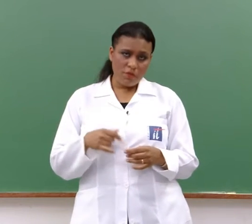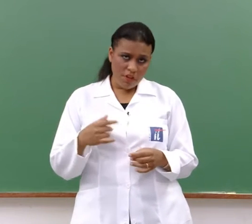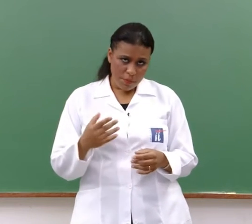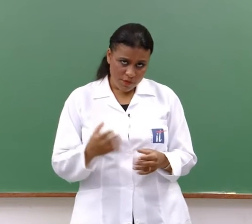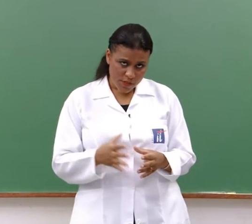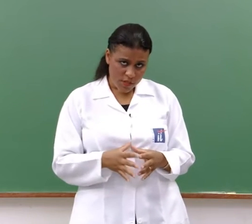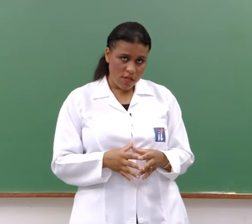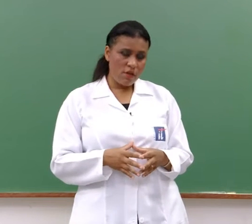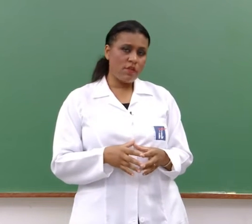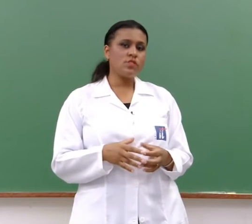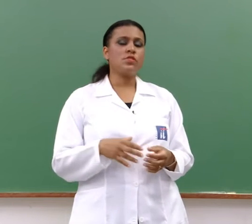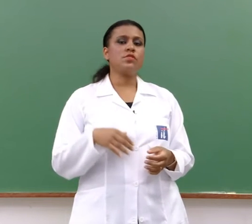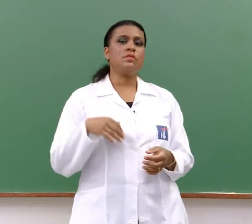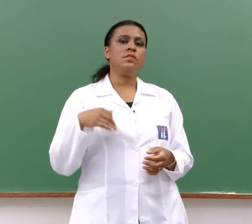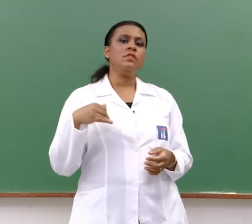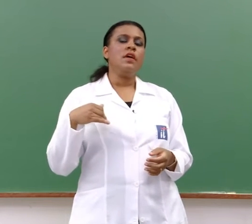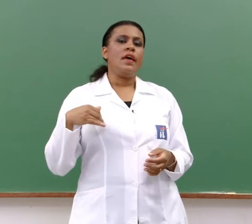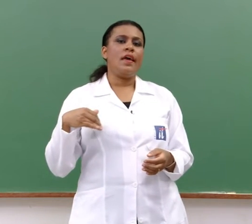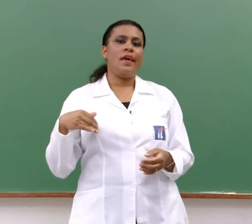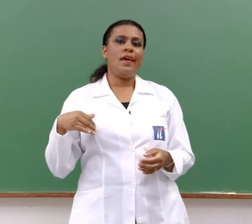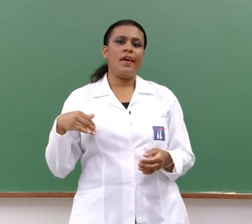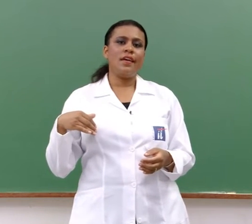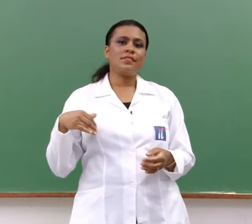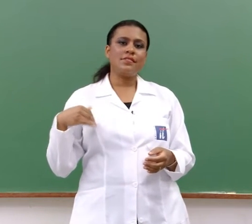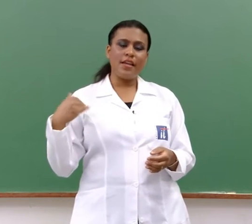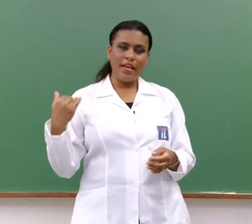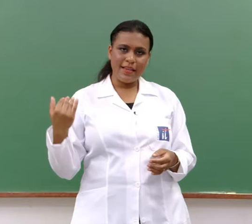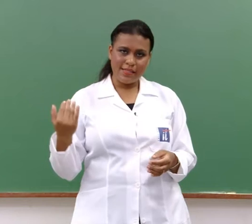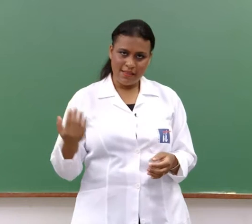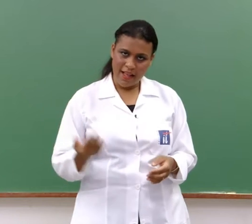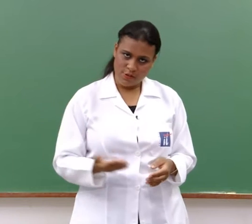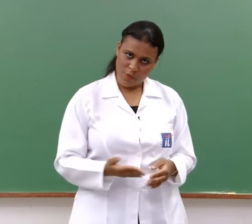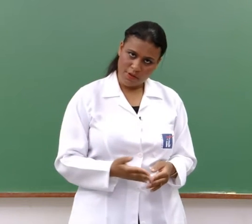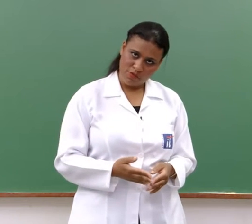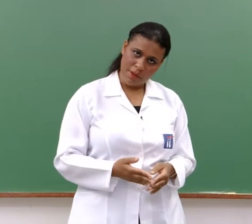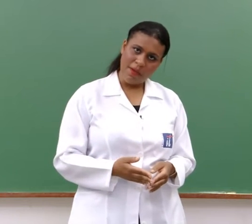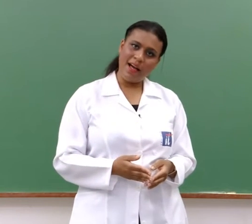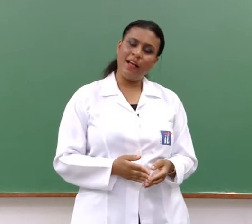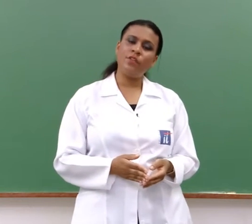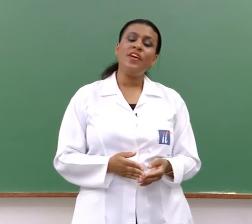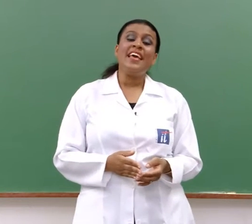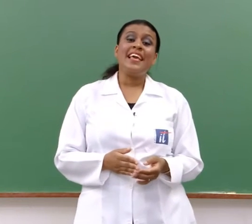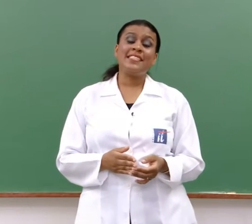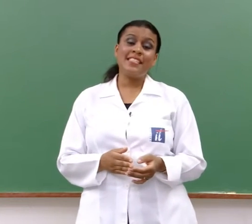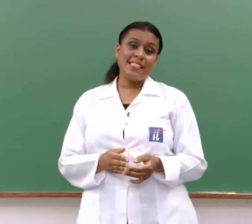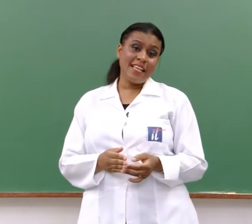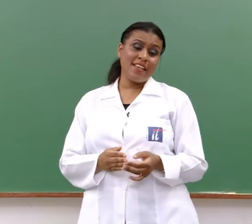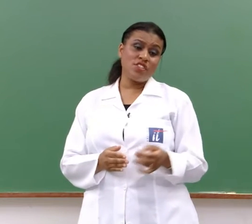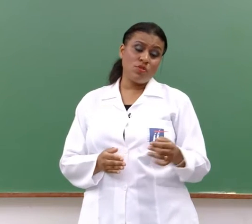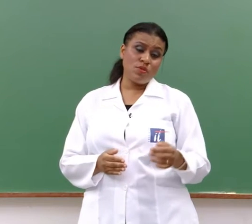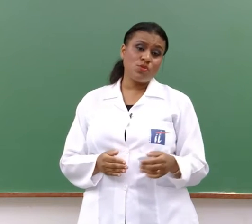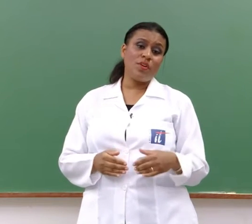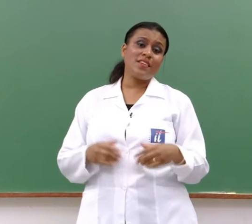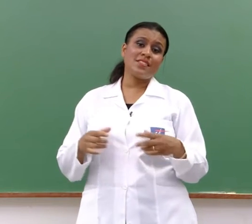ter profissão, eles costumam ser requisitados para o trabalho. Existem instituições